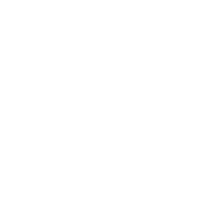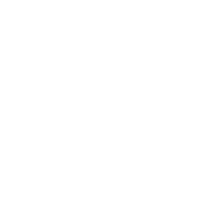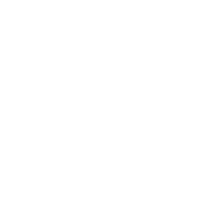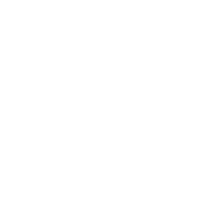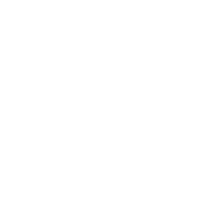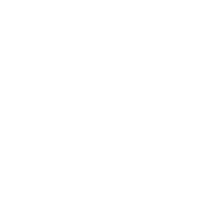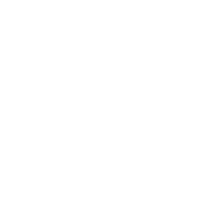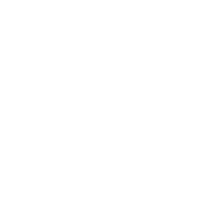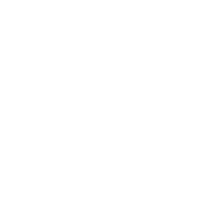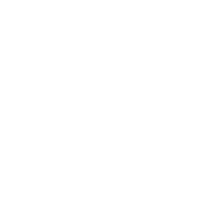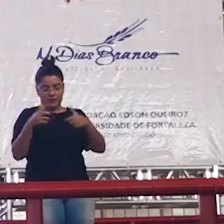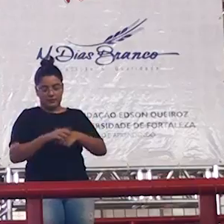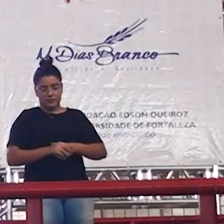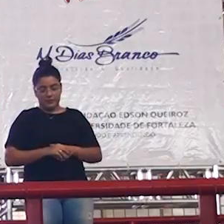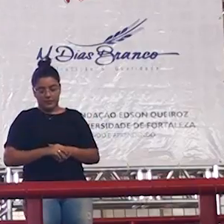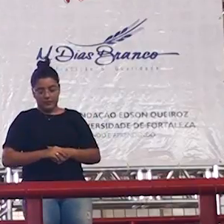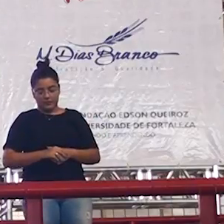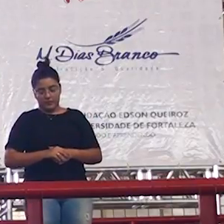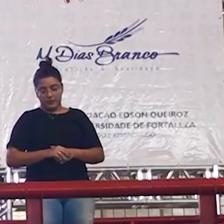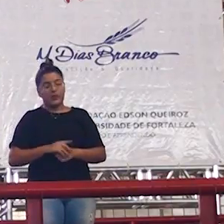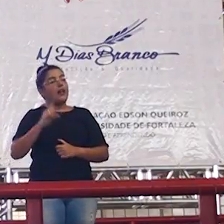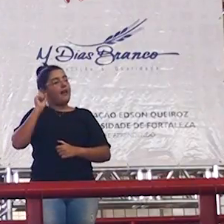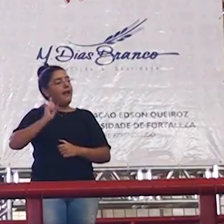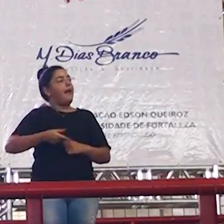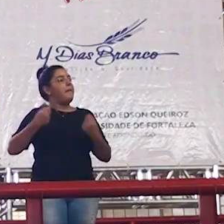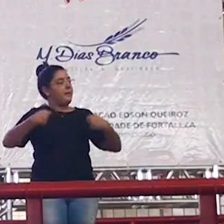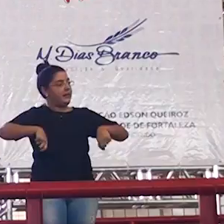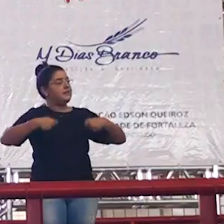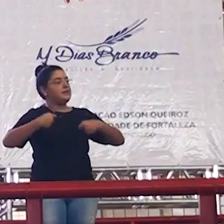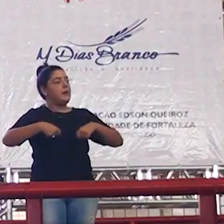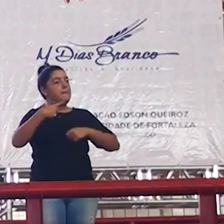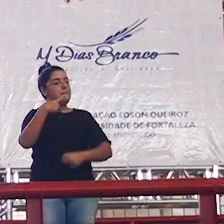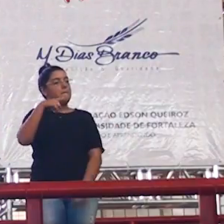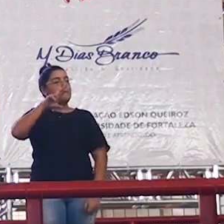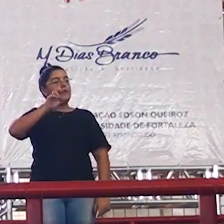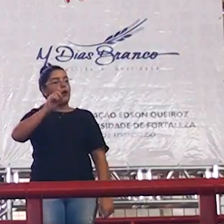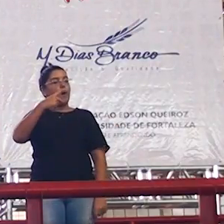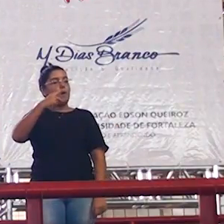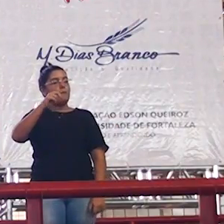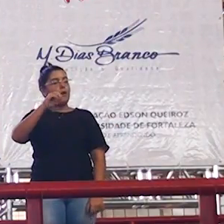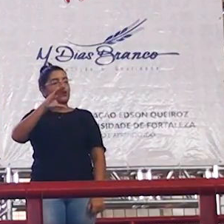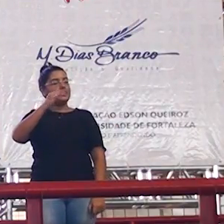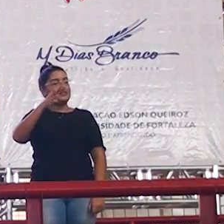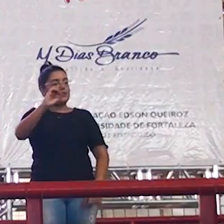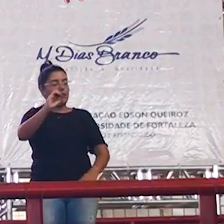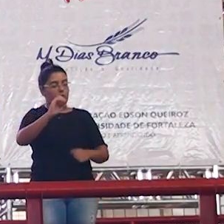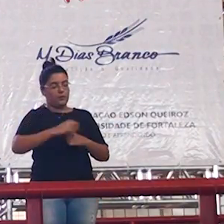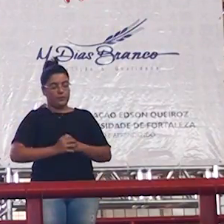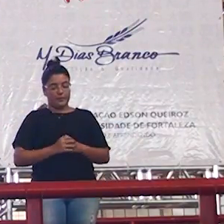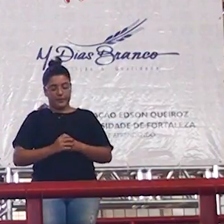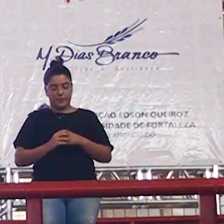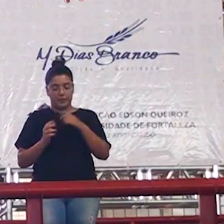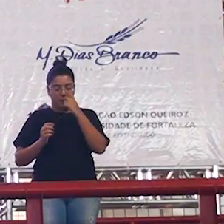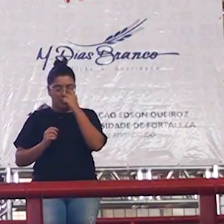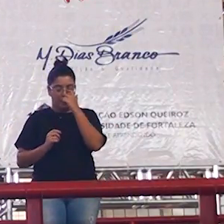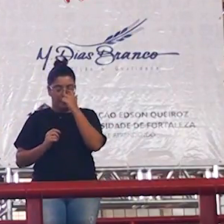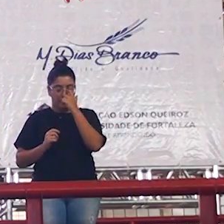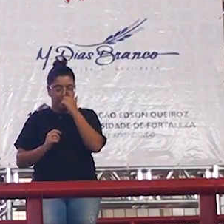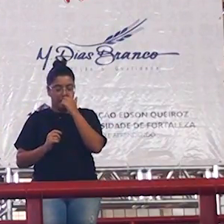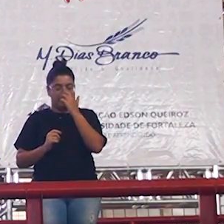nosso K. Isso é a nossa constante de proporcionalidade. Quando eu estou trabalhando de